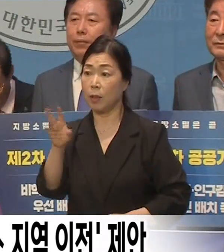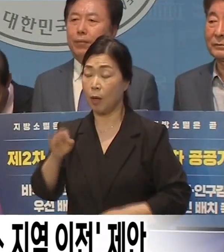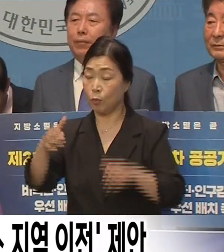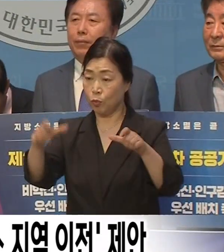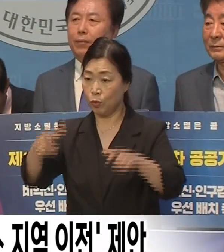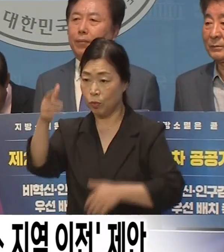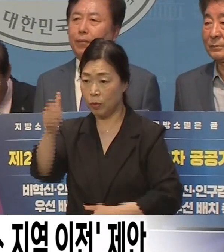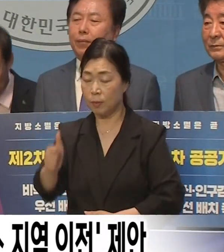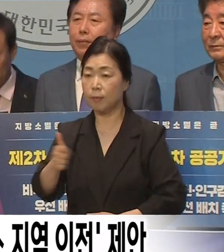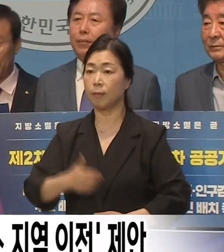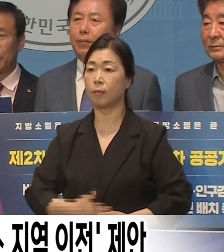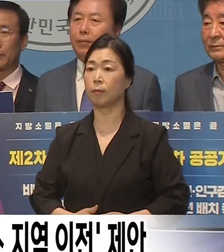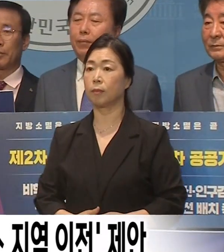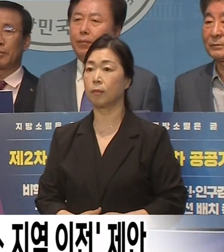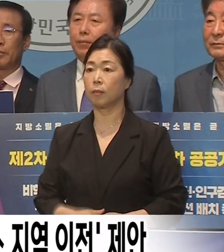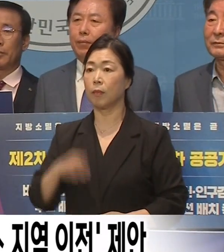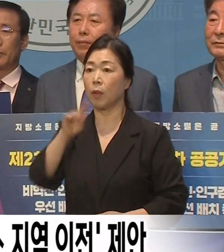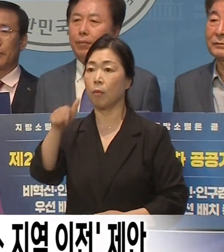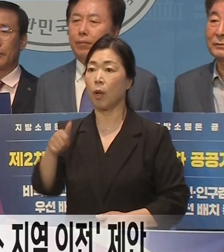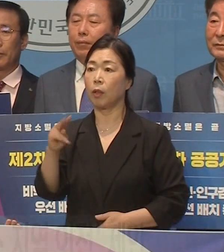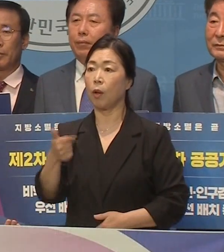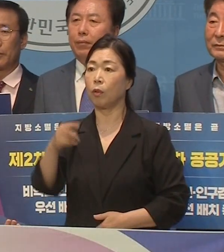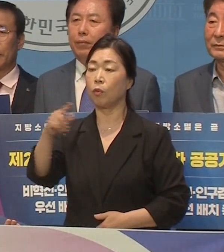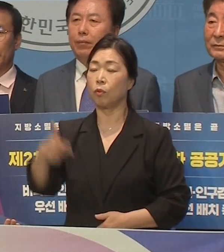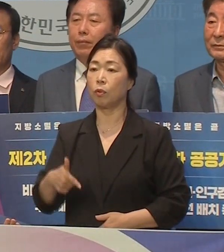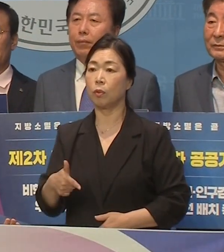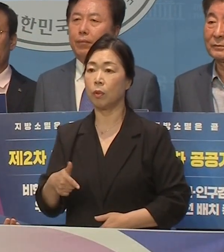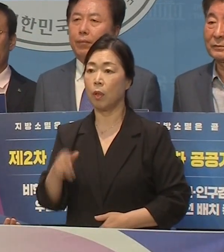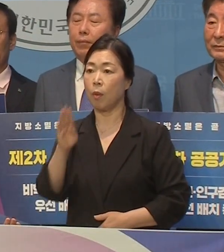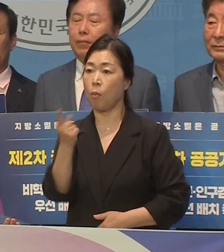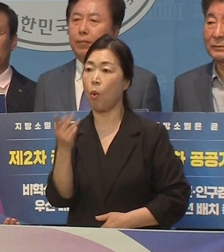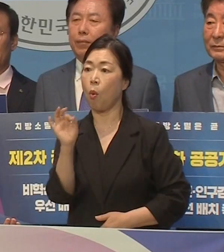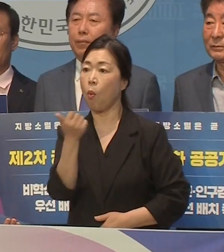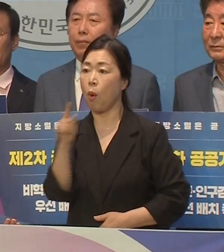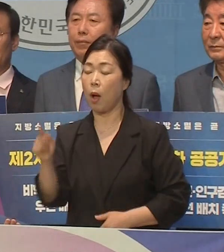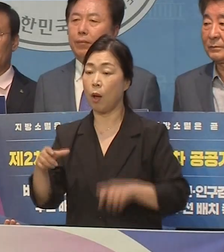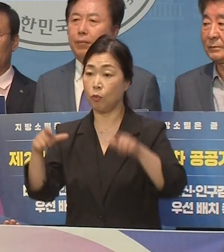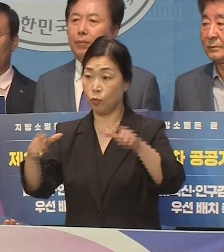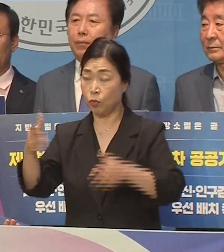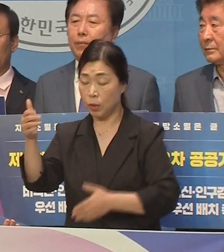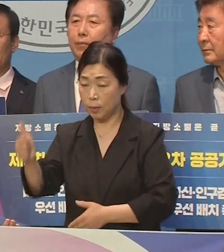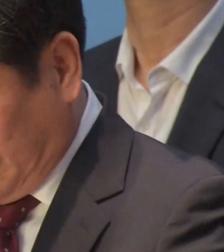공공기관 지방 이전 계획은 아직 가시화되지 않고 있습니다.